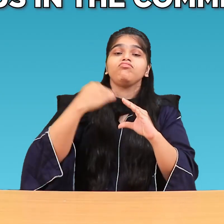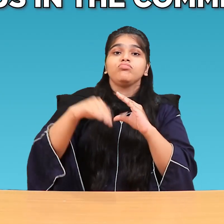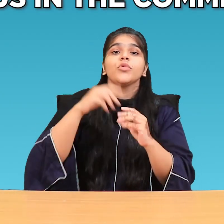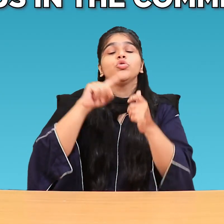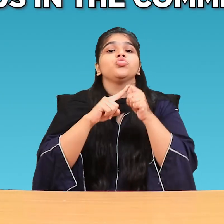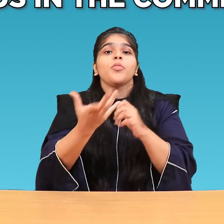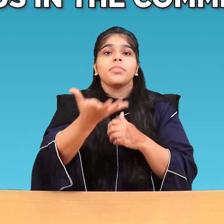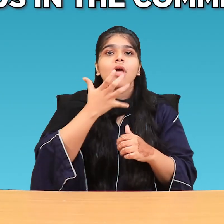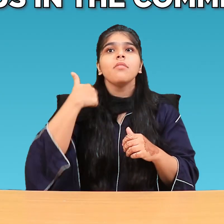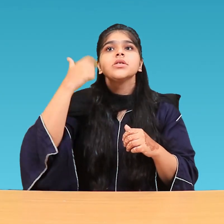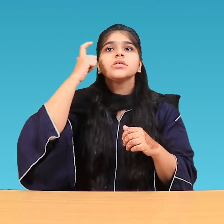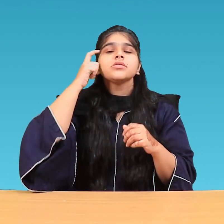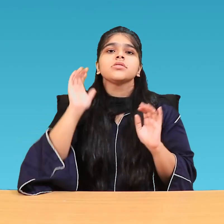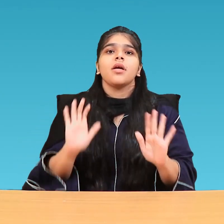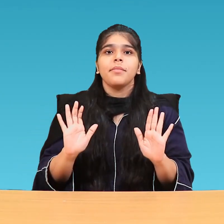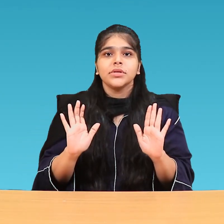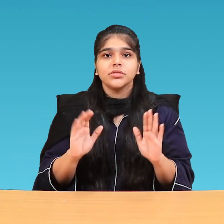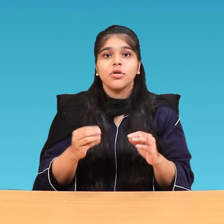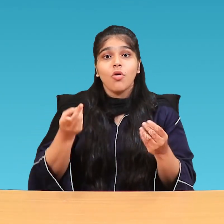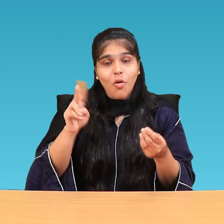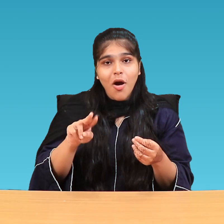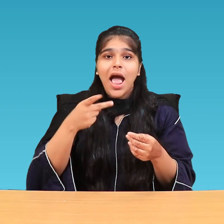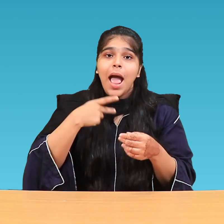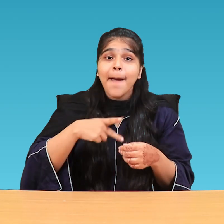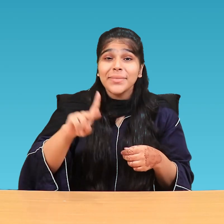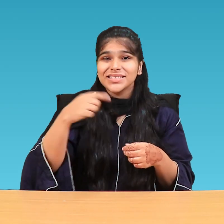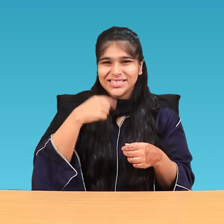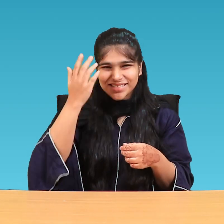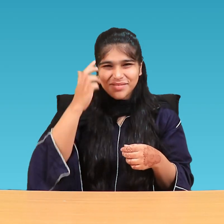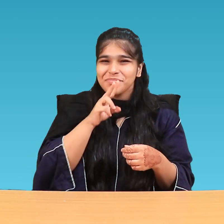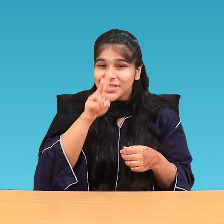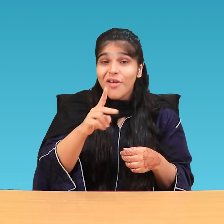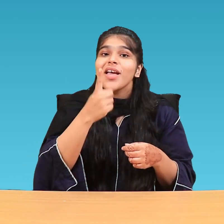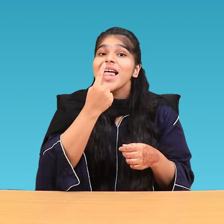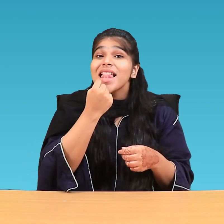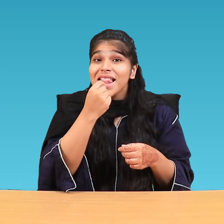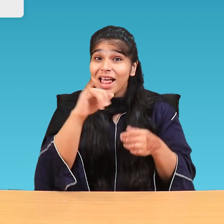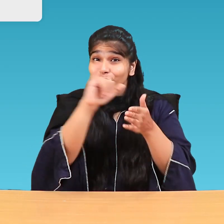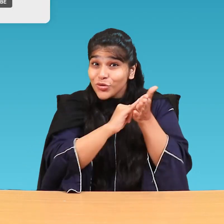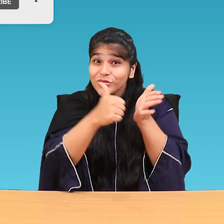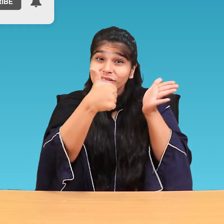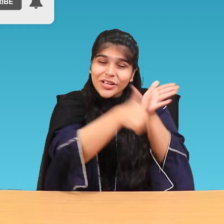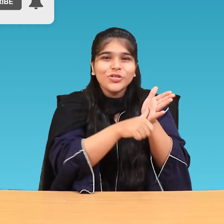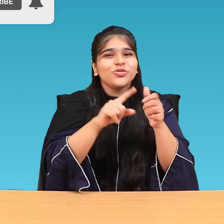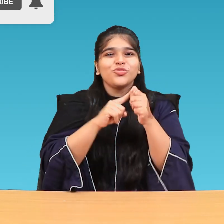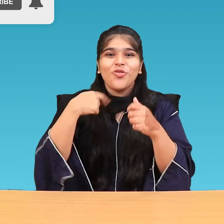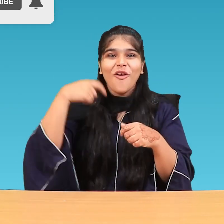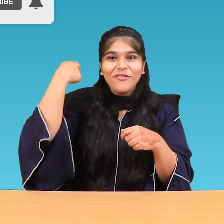कमेंट्स। एंड एज ऑलवेज प्लीज़ सब्सक्राइब टू आवर चैनल। आपके ही लिए हम वीडियोस लेकर आते हैं